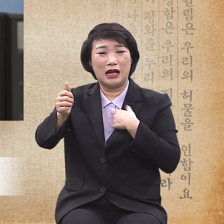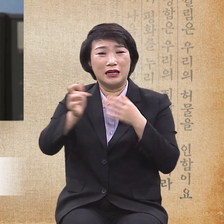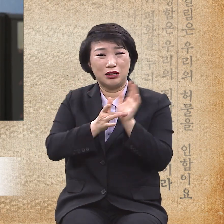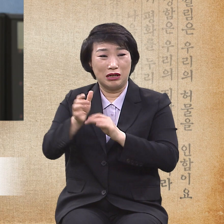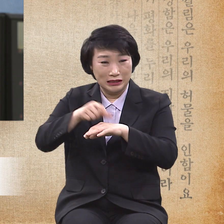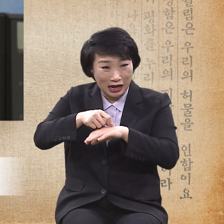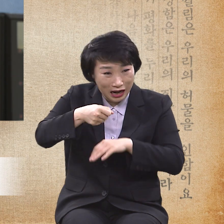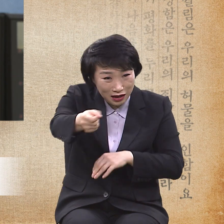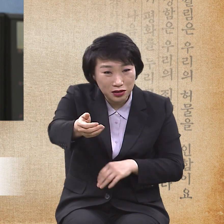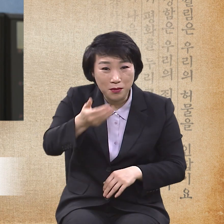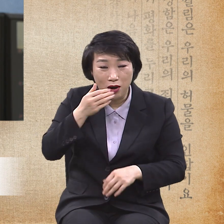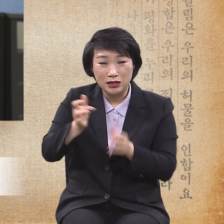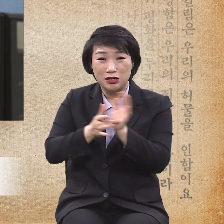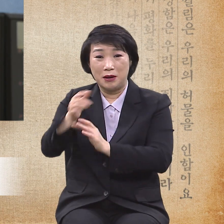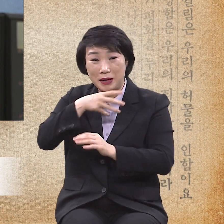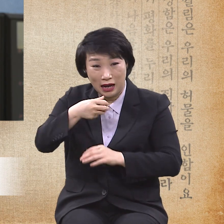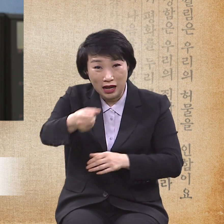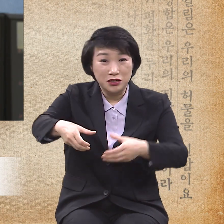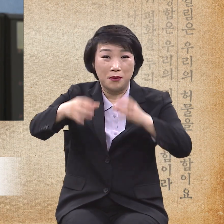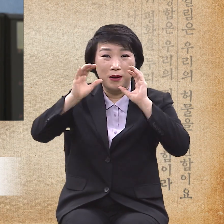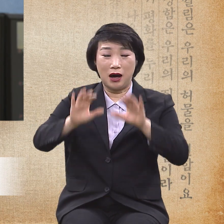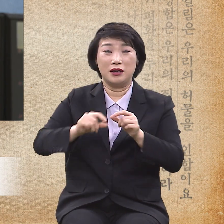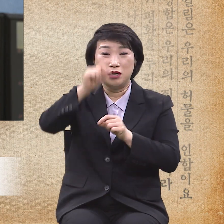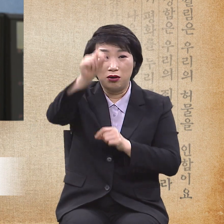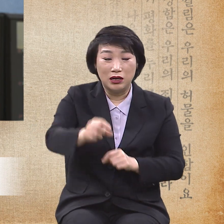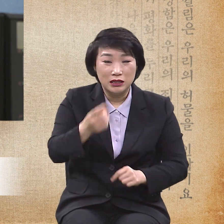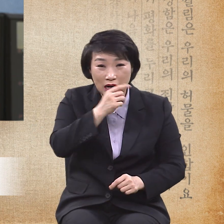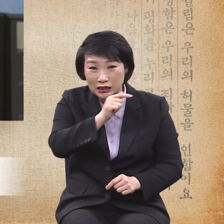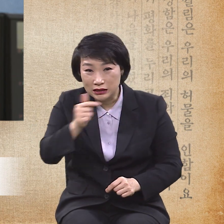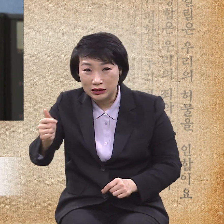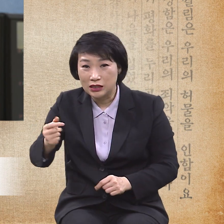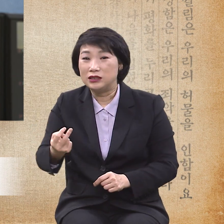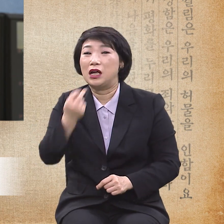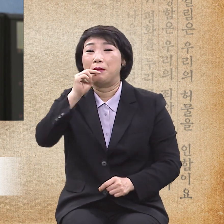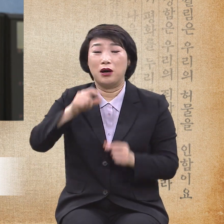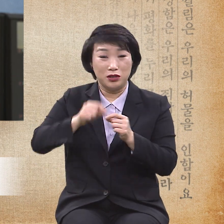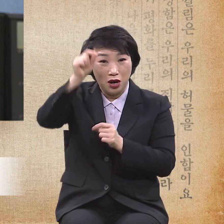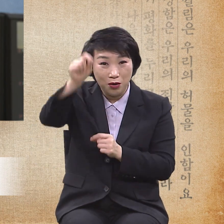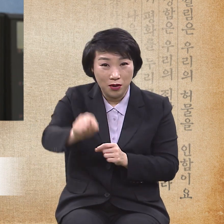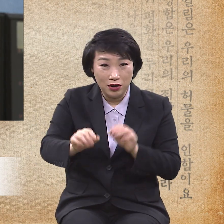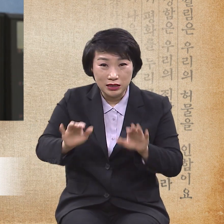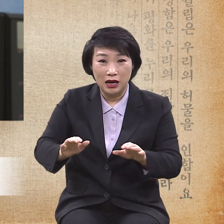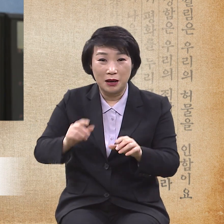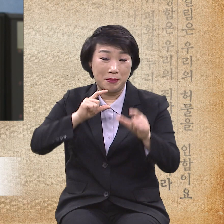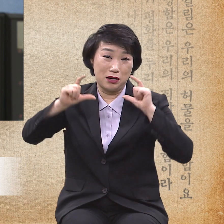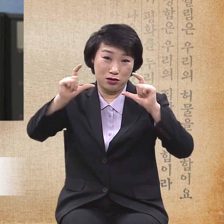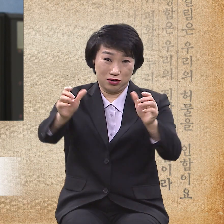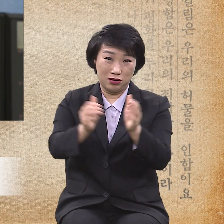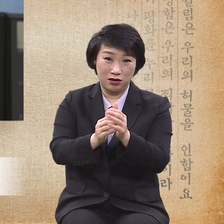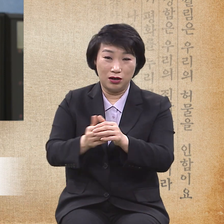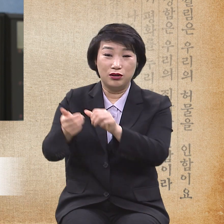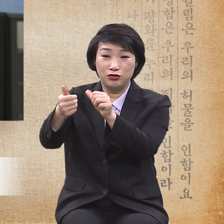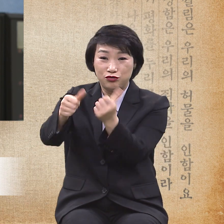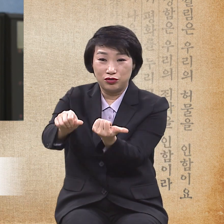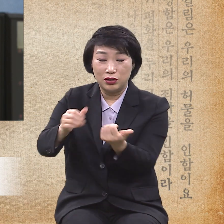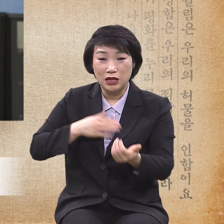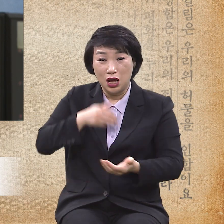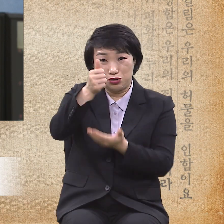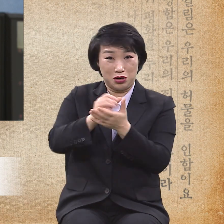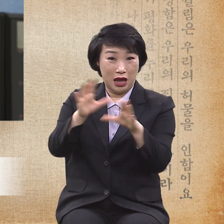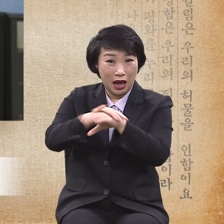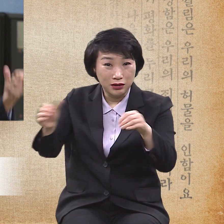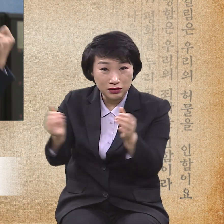받아먹고 내 피를 받아마시고 영원한 양식이야 생명이야 하시고 죽으심으로 내 죄를